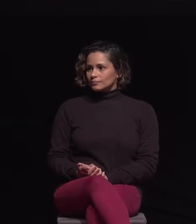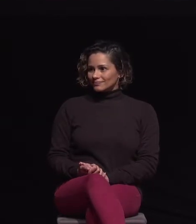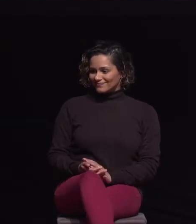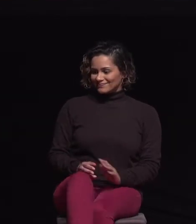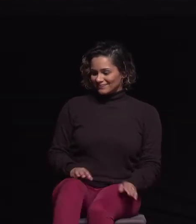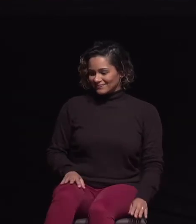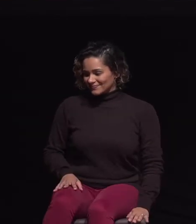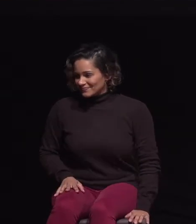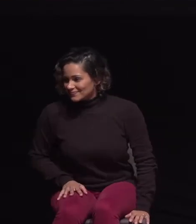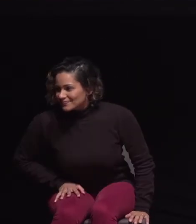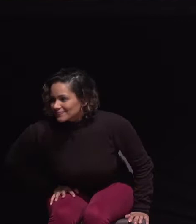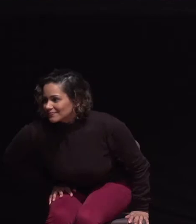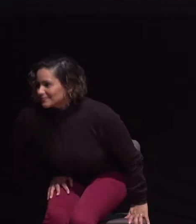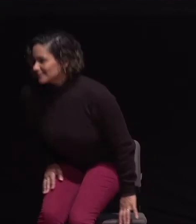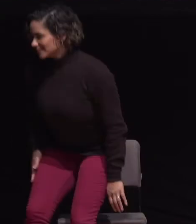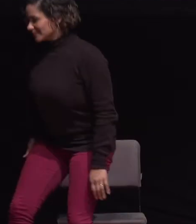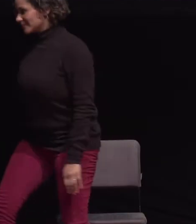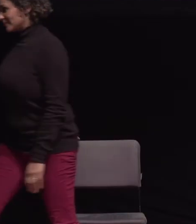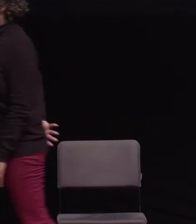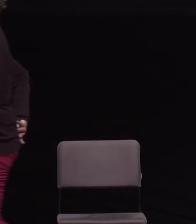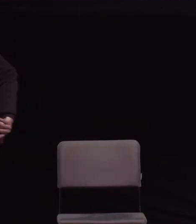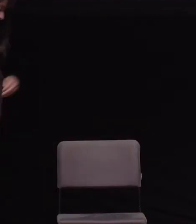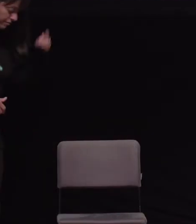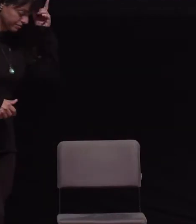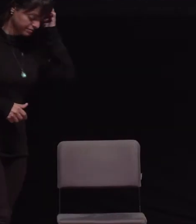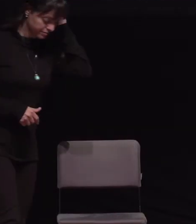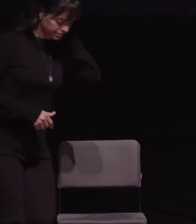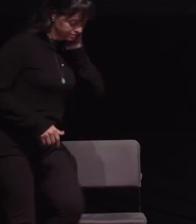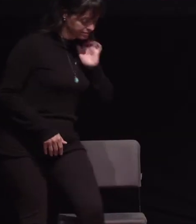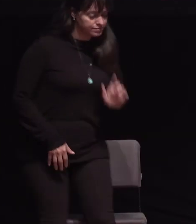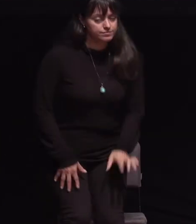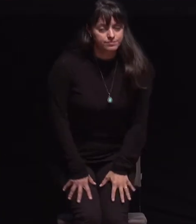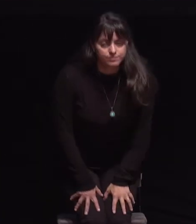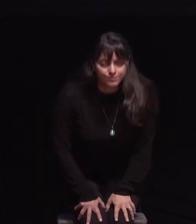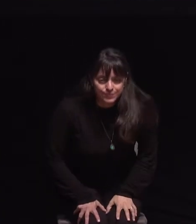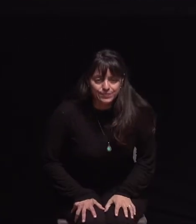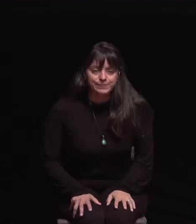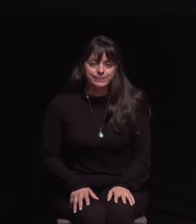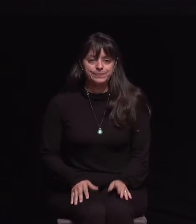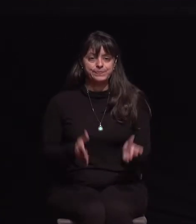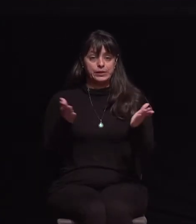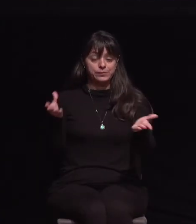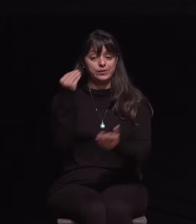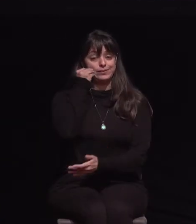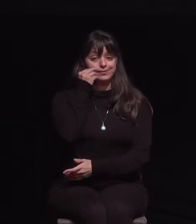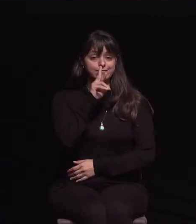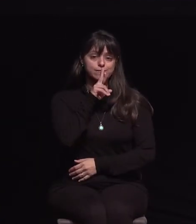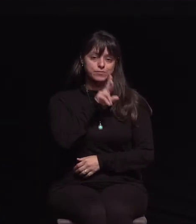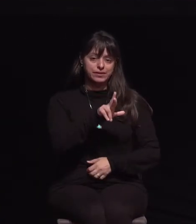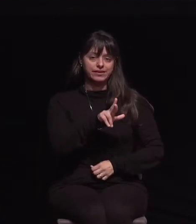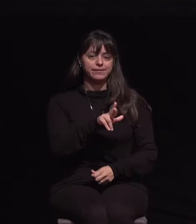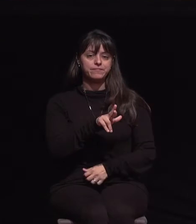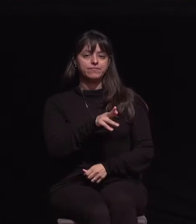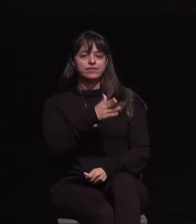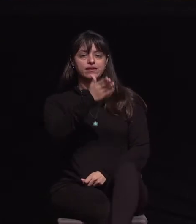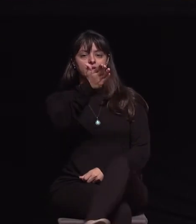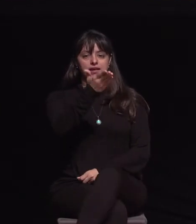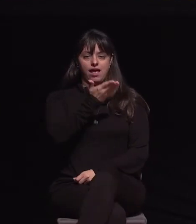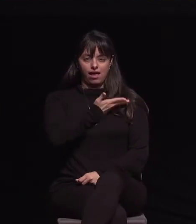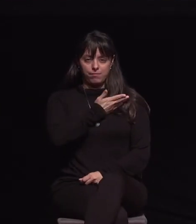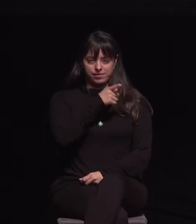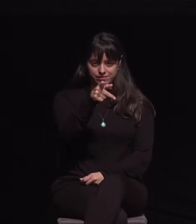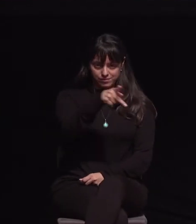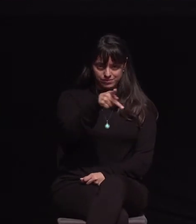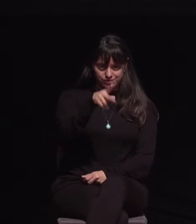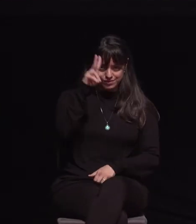Bom, gente, vamos tentar responder. Primeiro, a nossa amiga ali, olha, você é professor